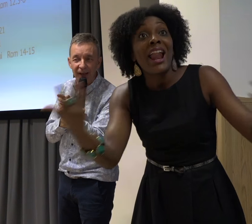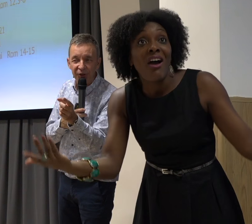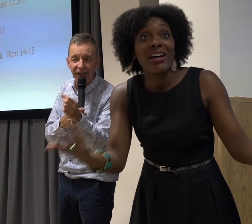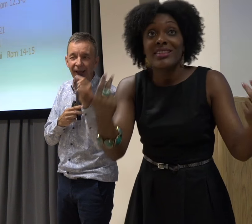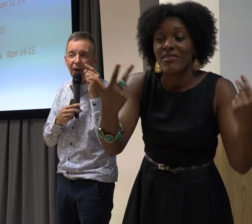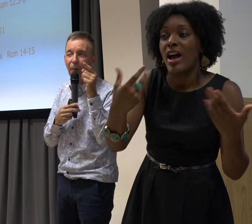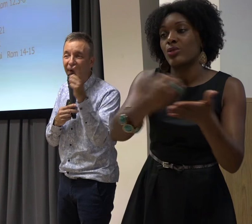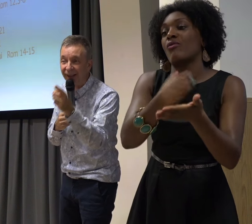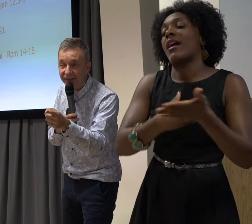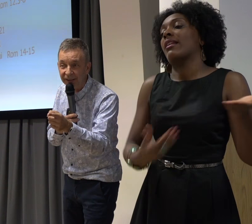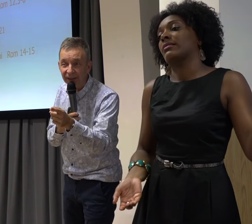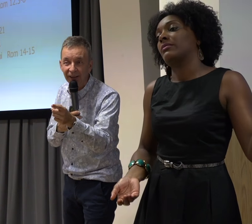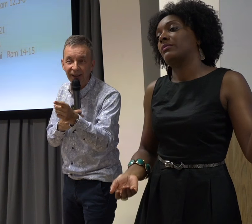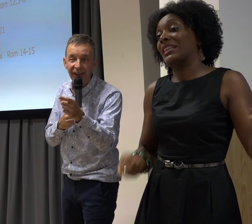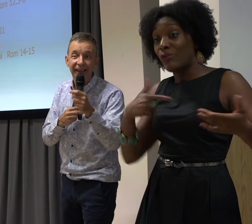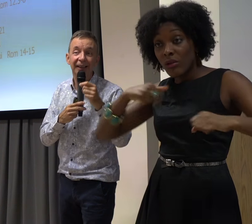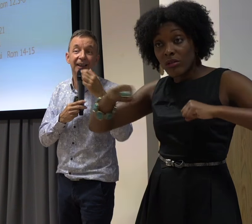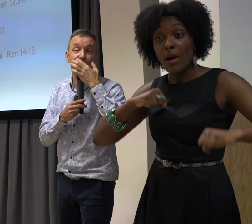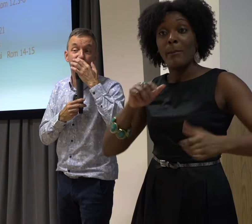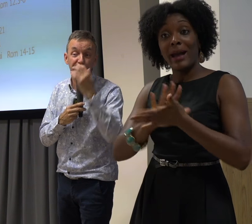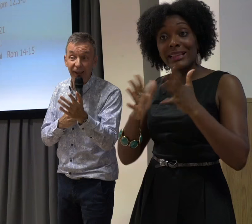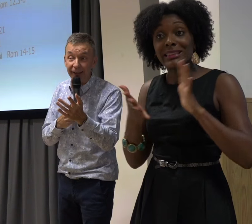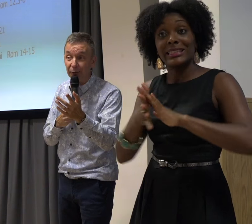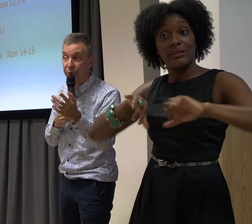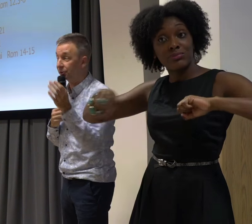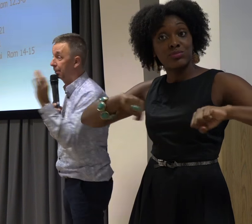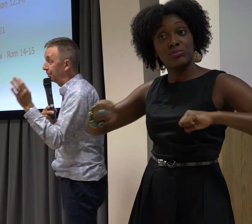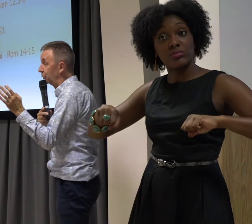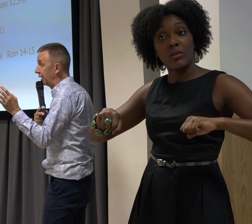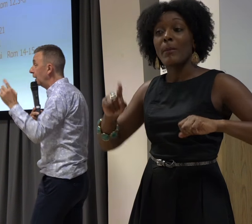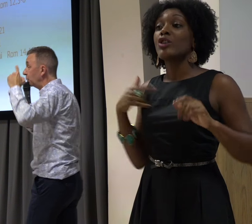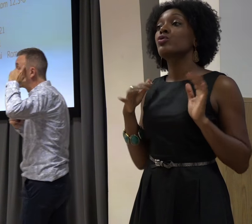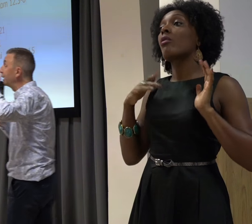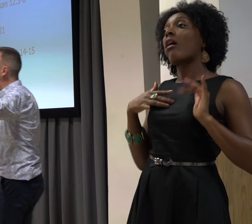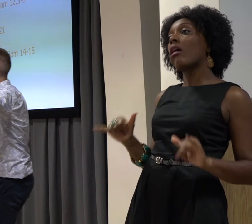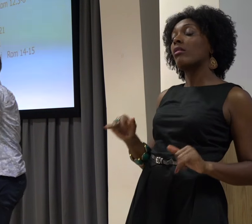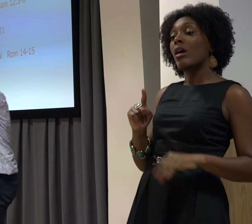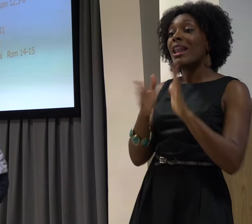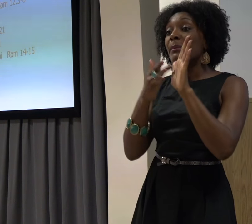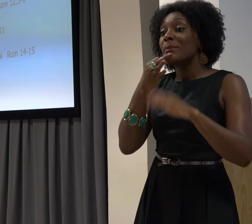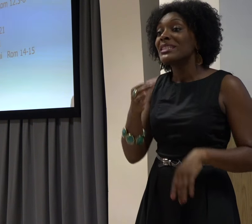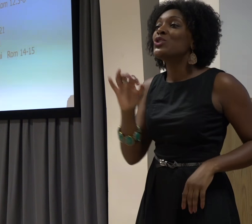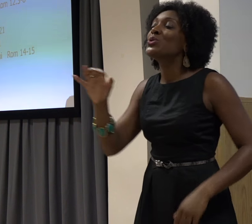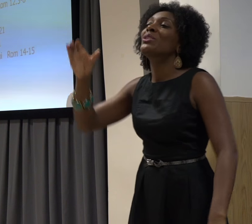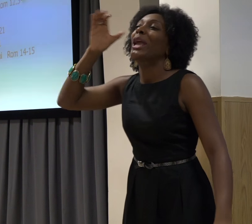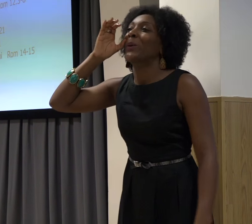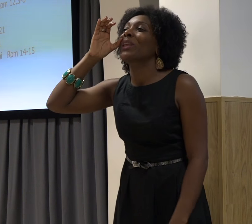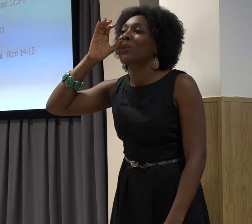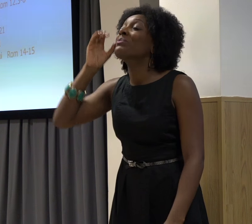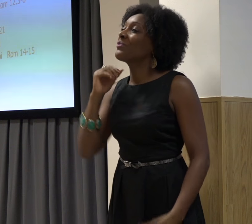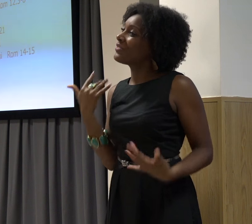qui va agir en pratique, quelqu'un qui va faire quelque chose. La Bible nous dit, ne soyez pas des auditeurs oublieux.